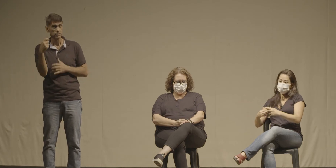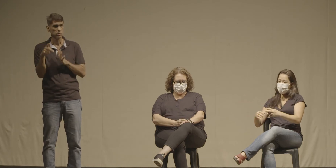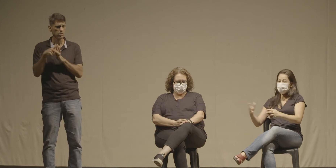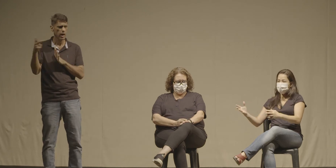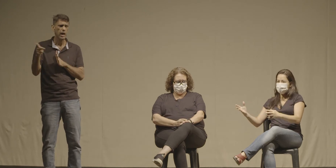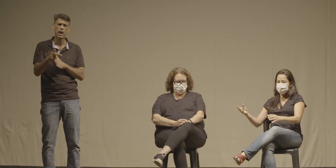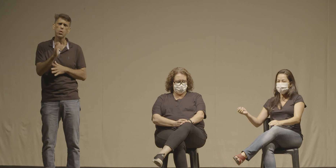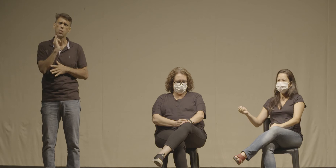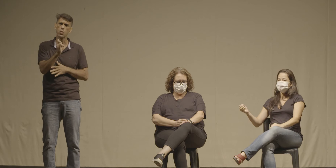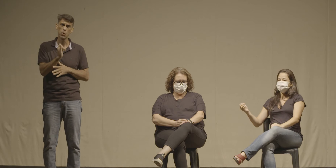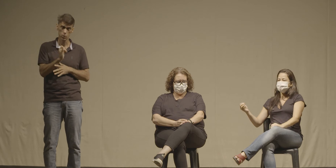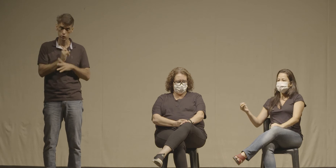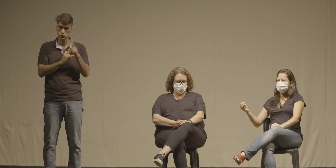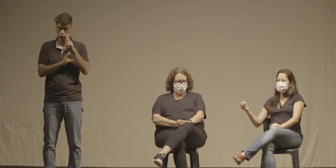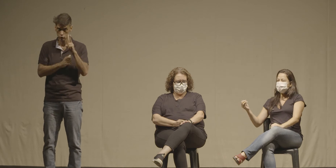dessa história no nosso filme.